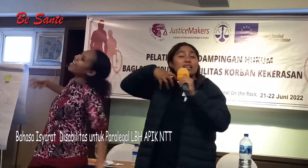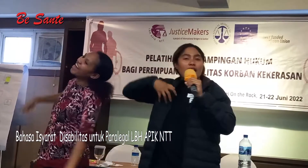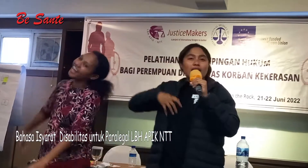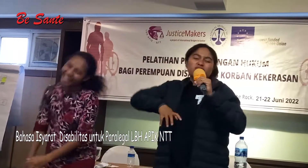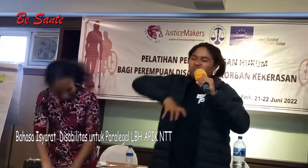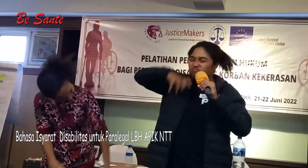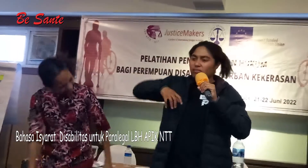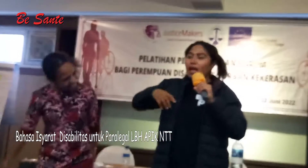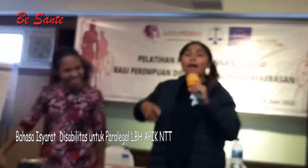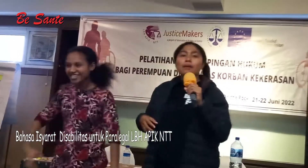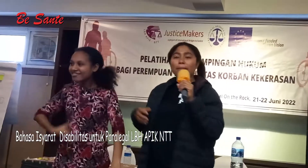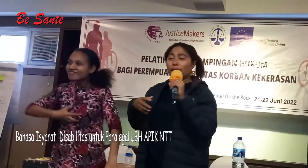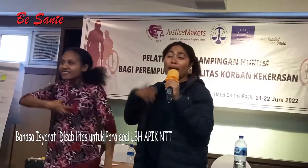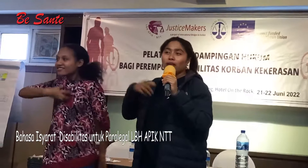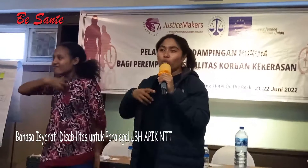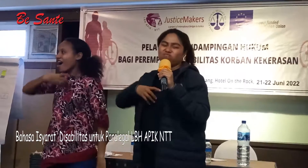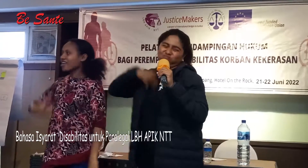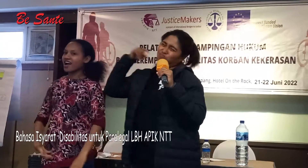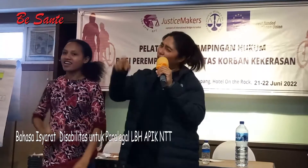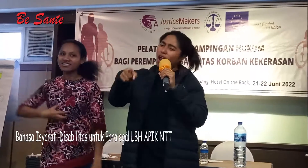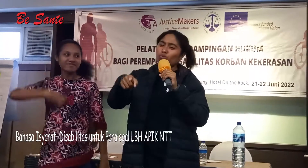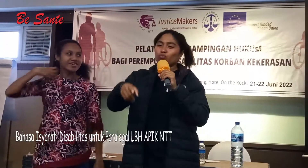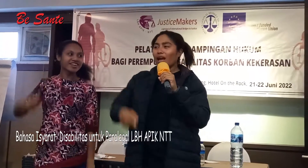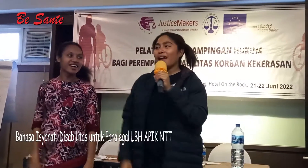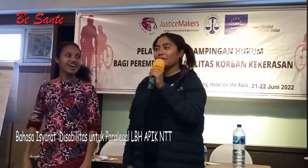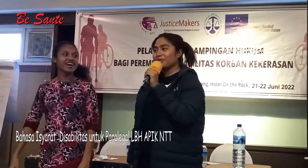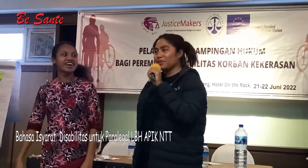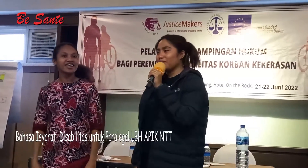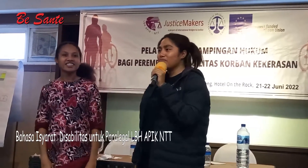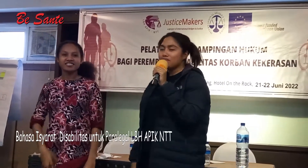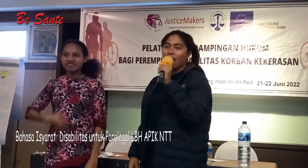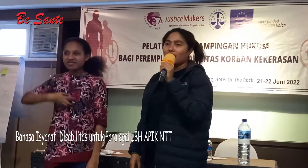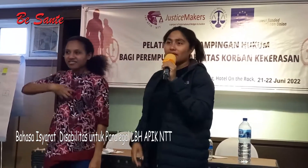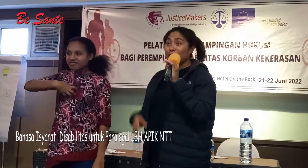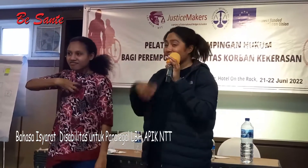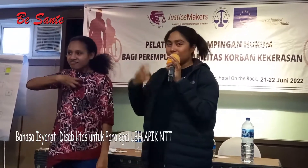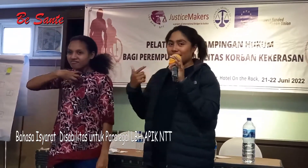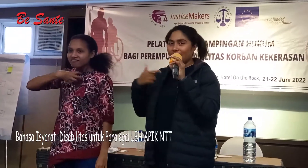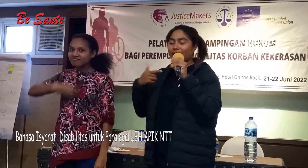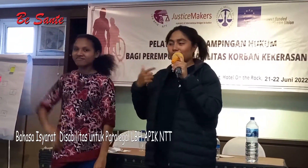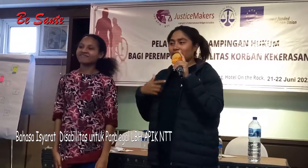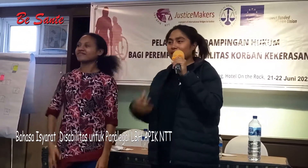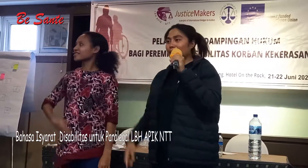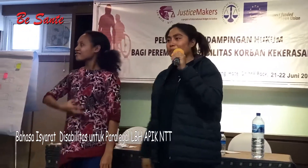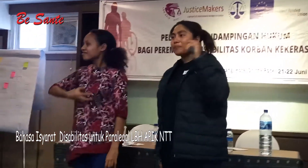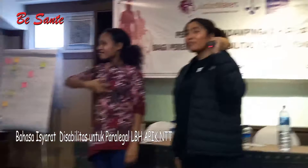Marah. Belum kita marah. Nah, begitu. Tapi ekspres ya.